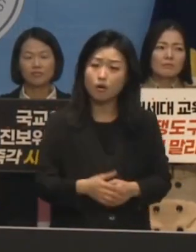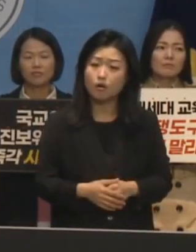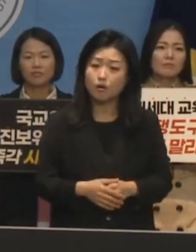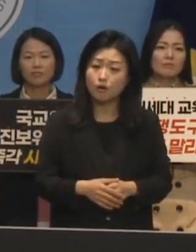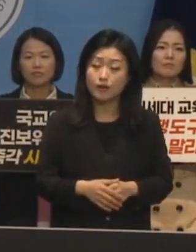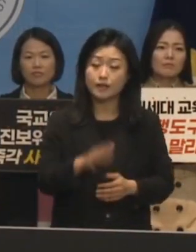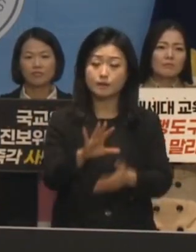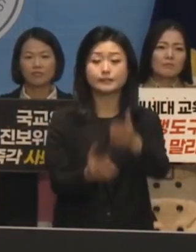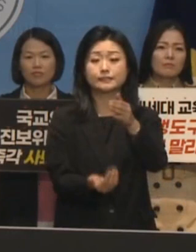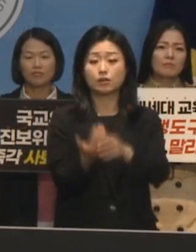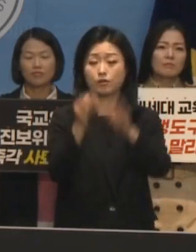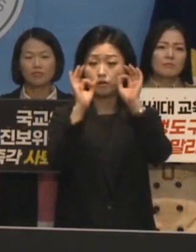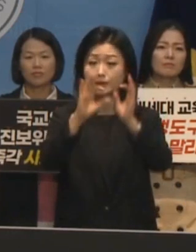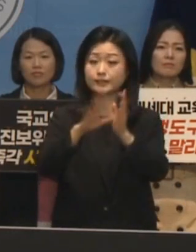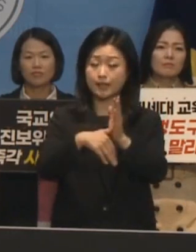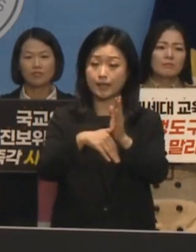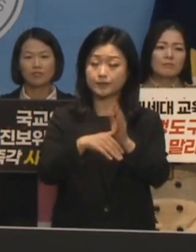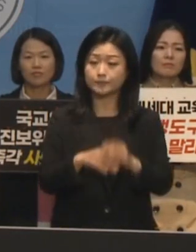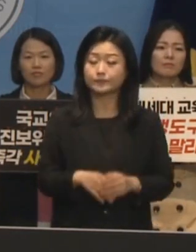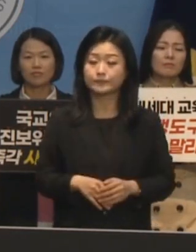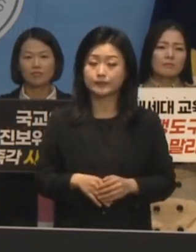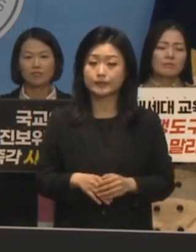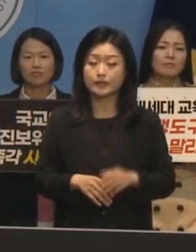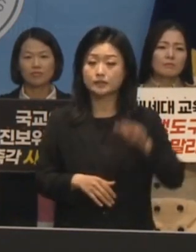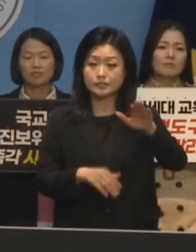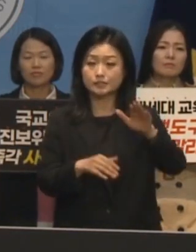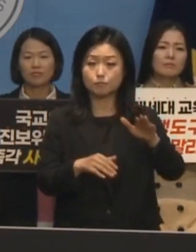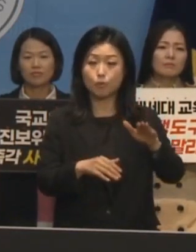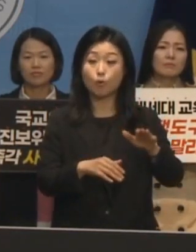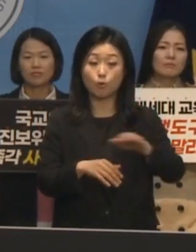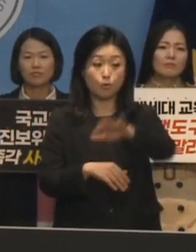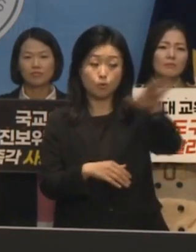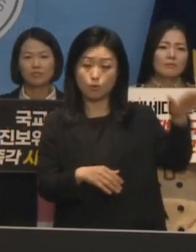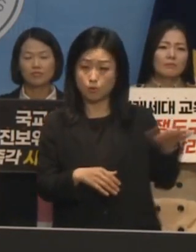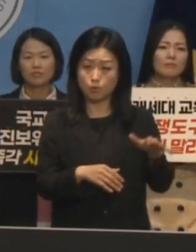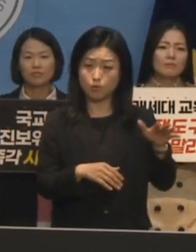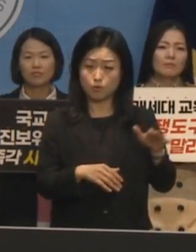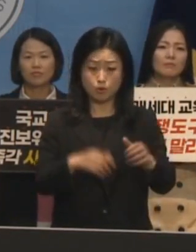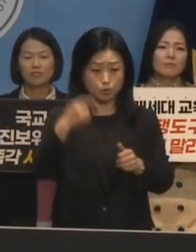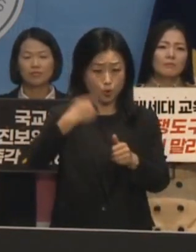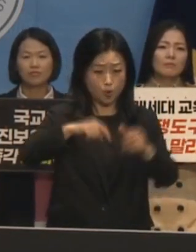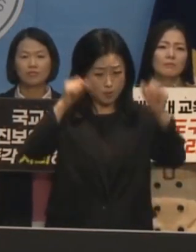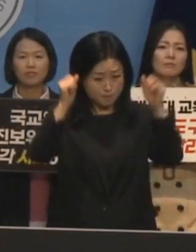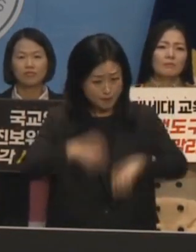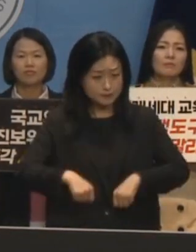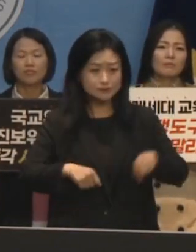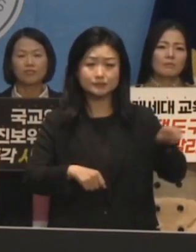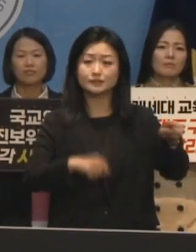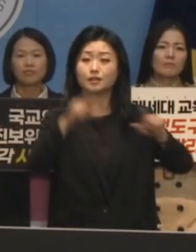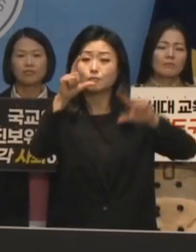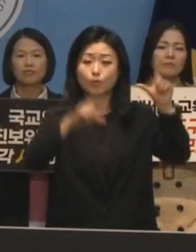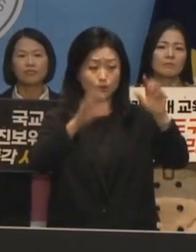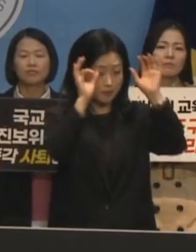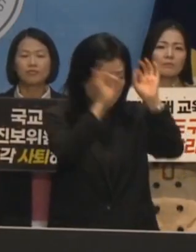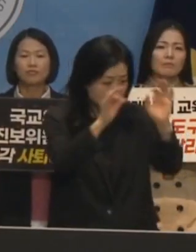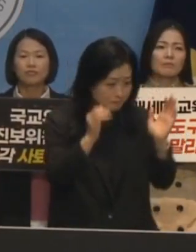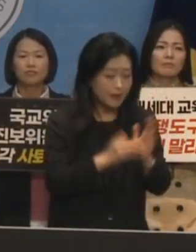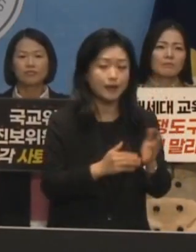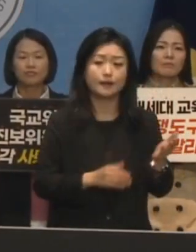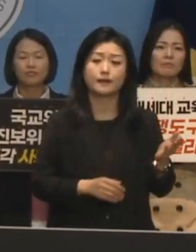둘러싼 이번 사건을 통해 우리 진보 교육계가 우리 교육을 어떻게 망치려고 하는지 여실히 볼 수